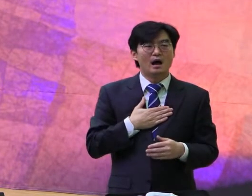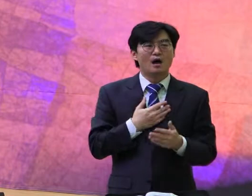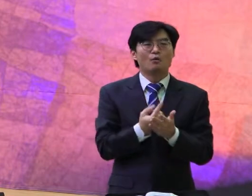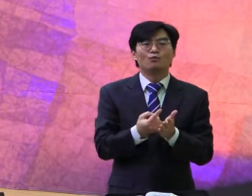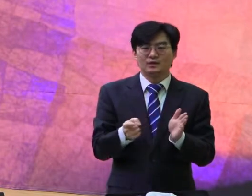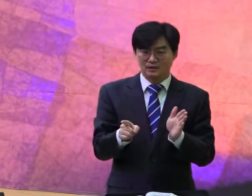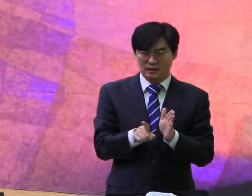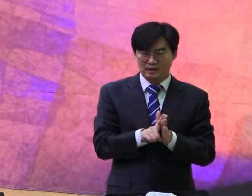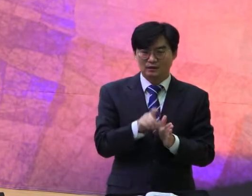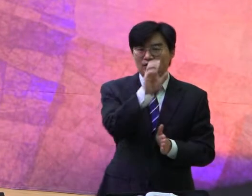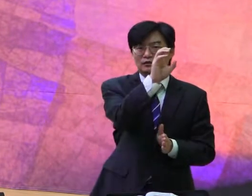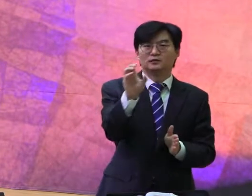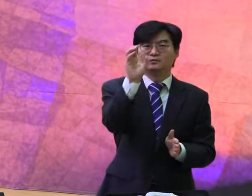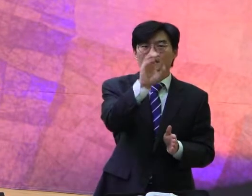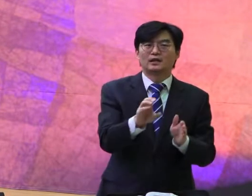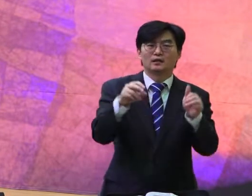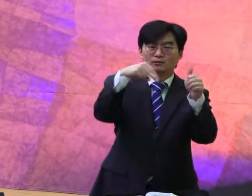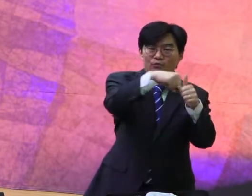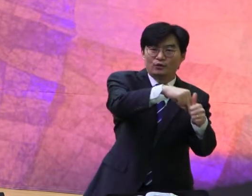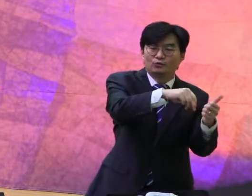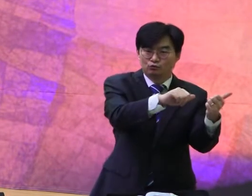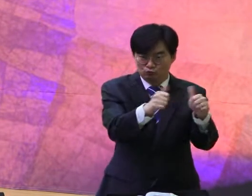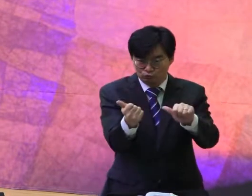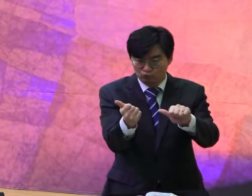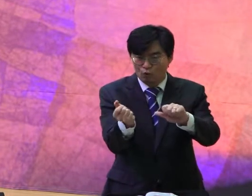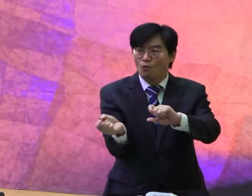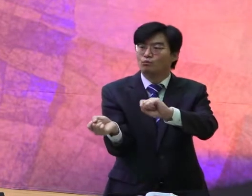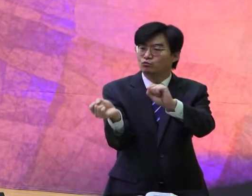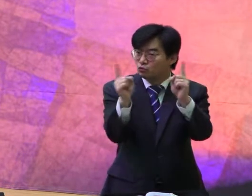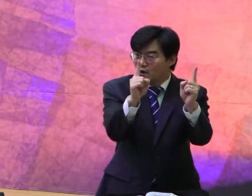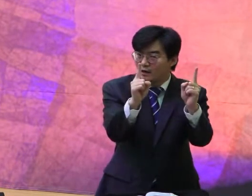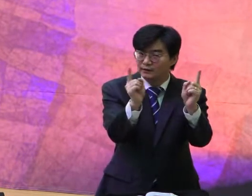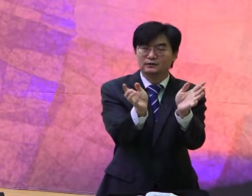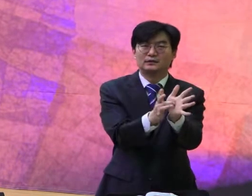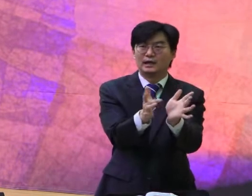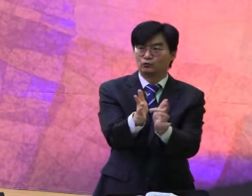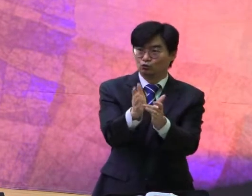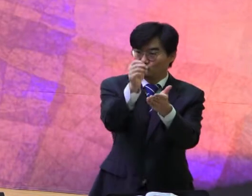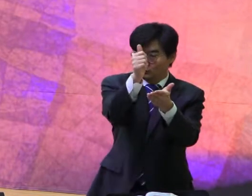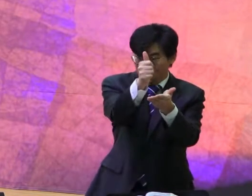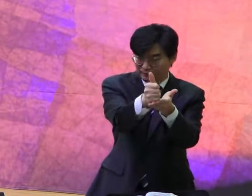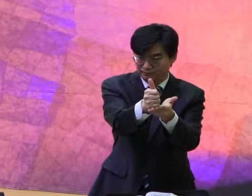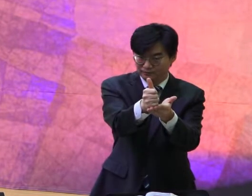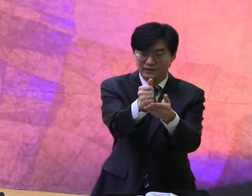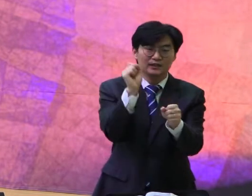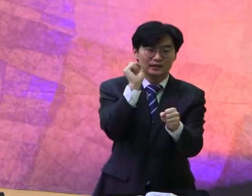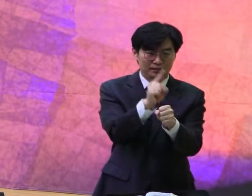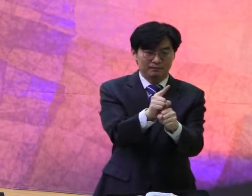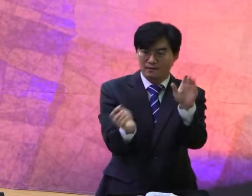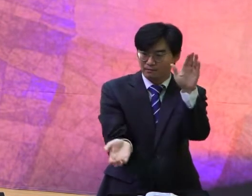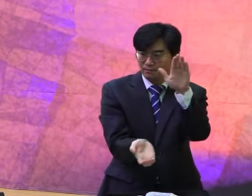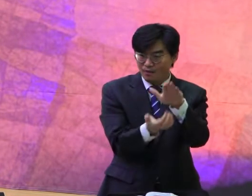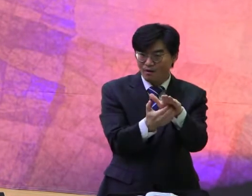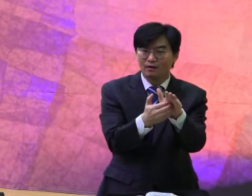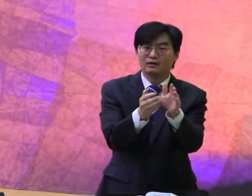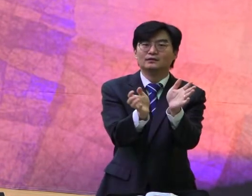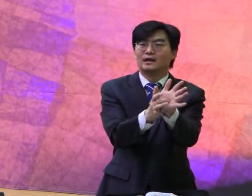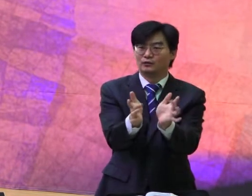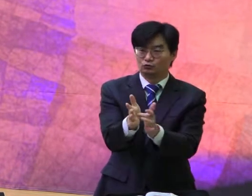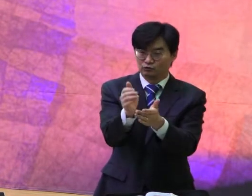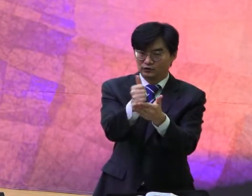지시고 죽으셨다가 부활하셔서 승리하신 주님, 그 이미 승리하신 주님을 바라보는 여러분 될 수 있기를